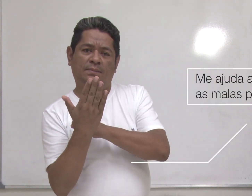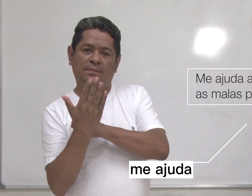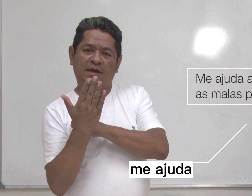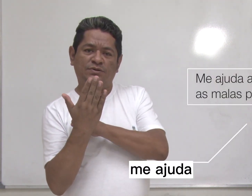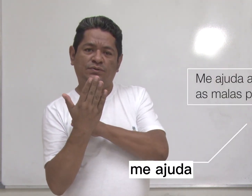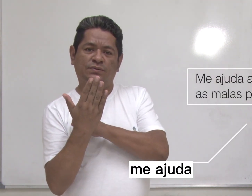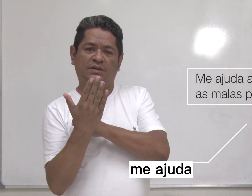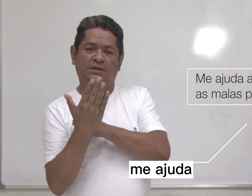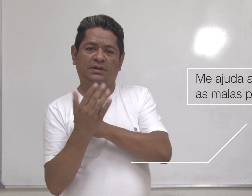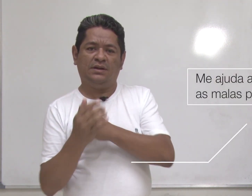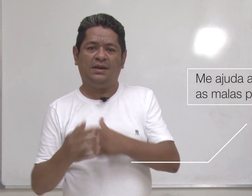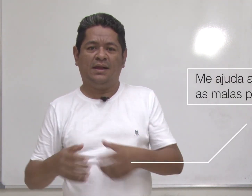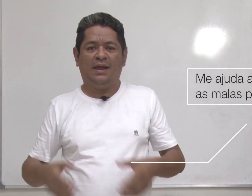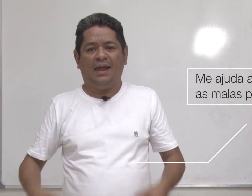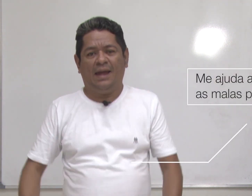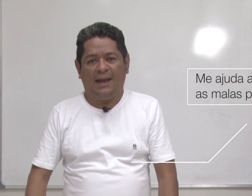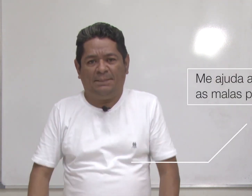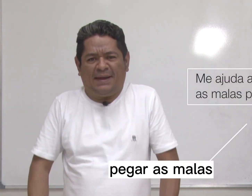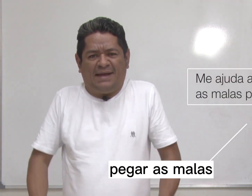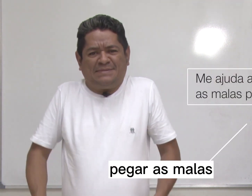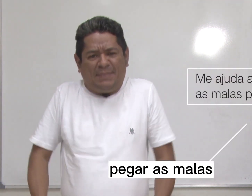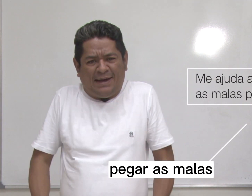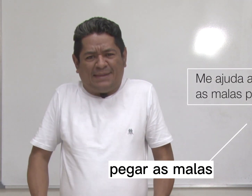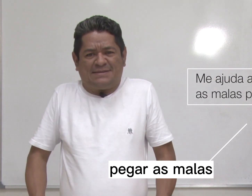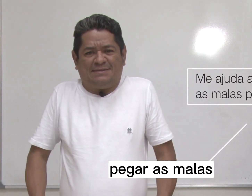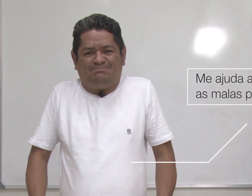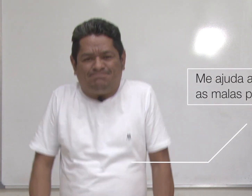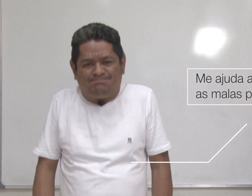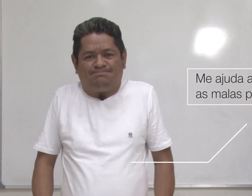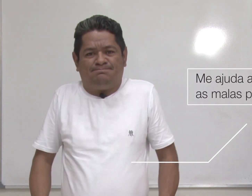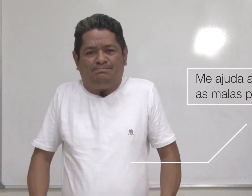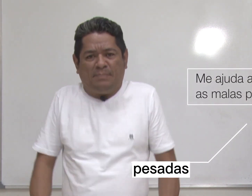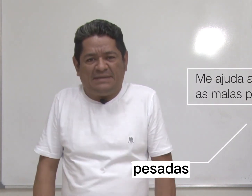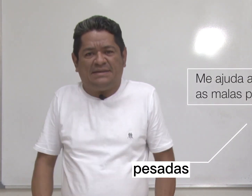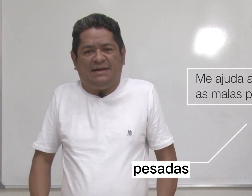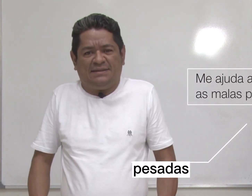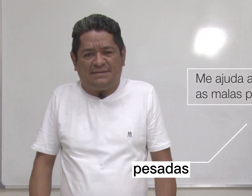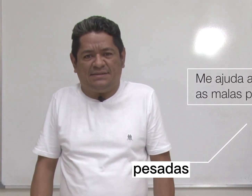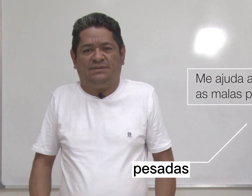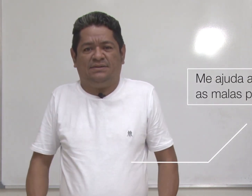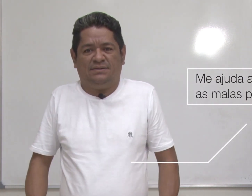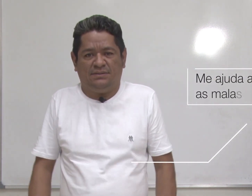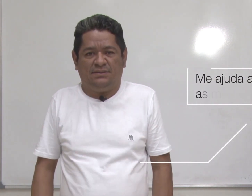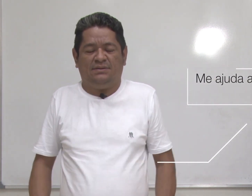Me ajuda a pegar as malas pesadas.